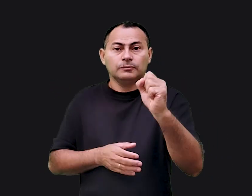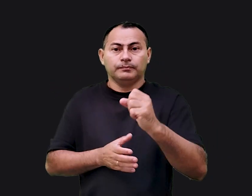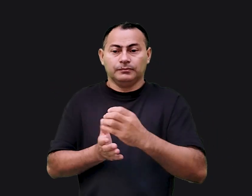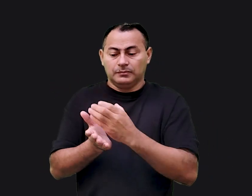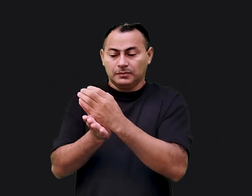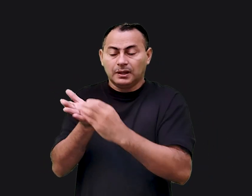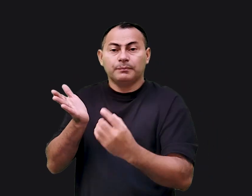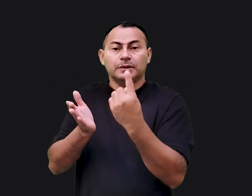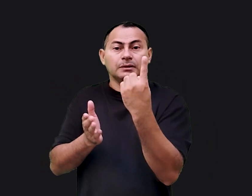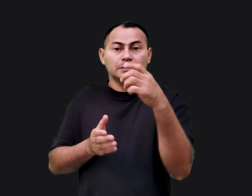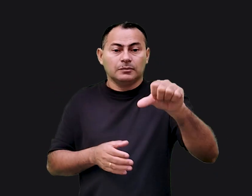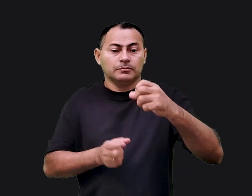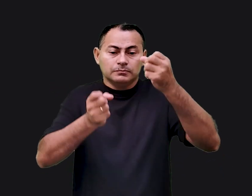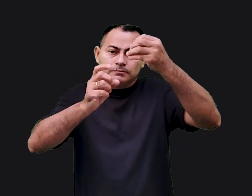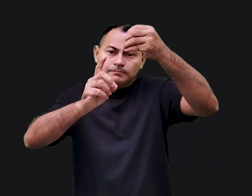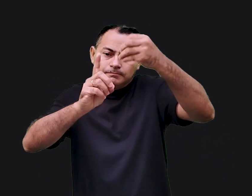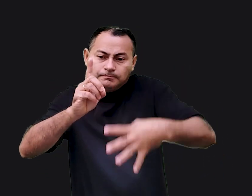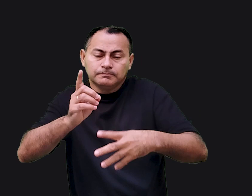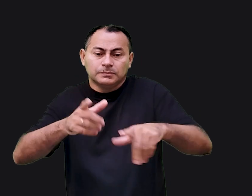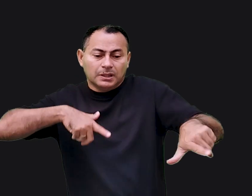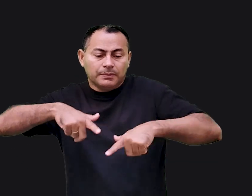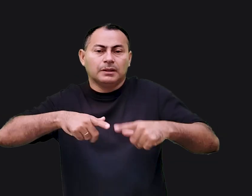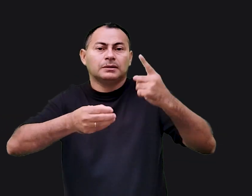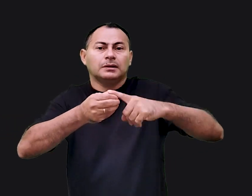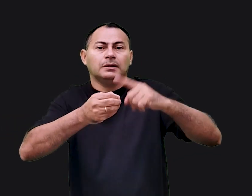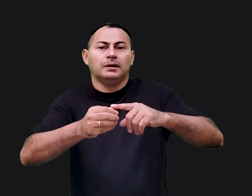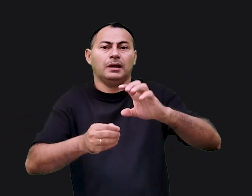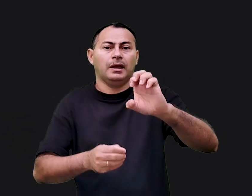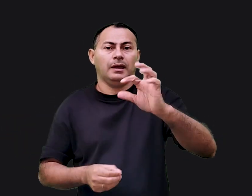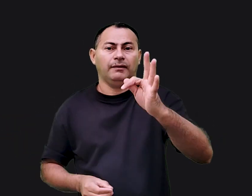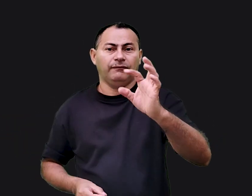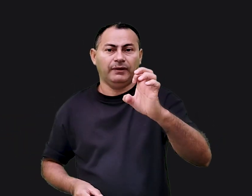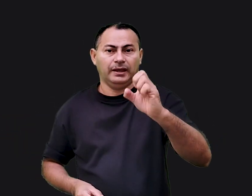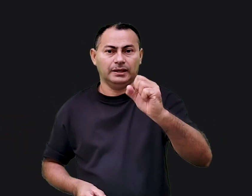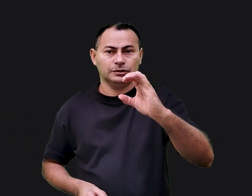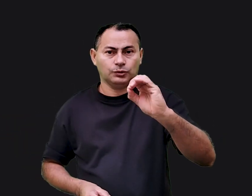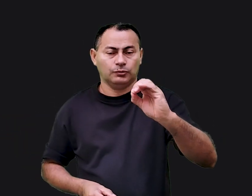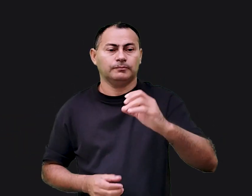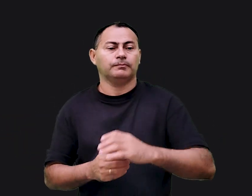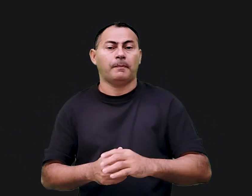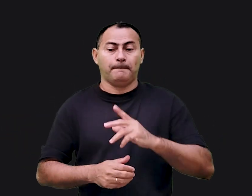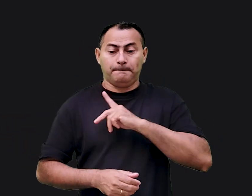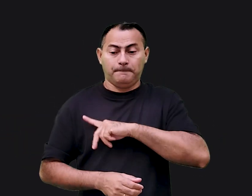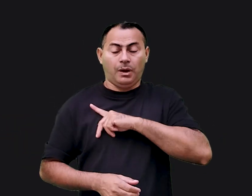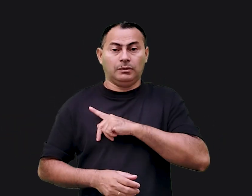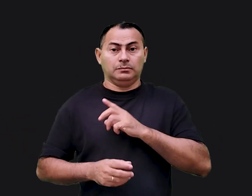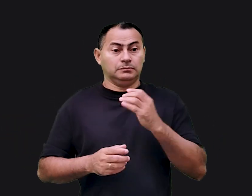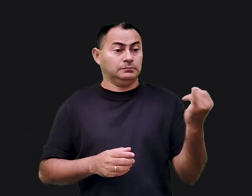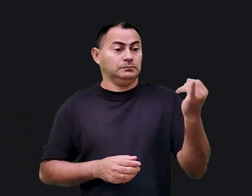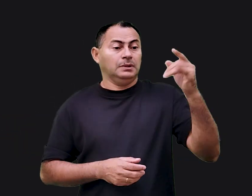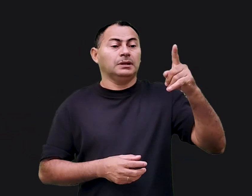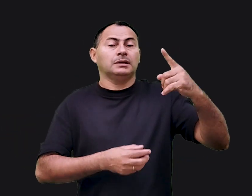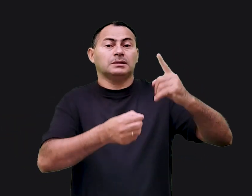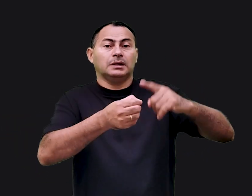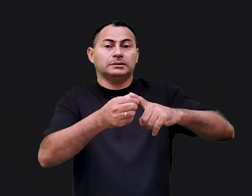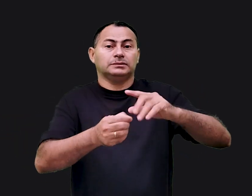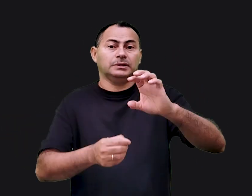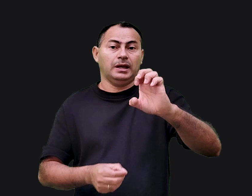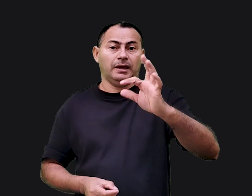o capítulo 19 descreve o ministério de Paulo na cidade de Éfeso Paulo teve um ministério muito importante nessa cidade